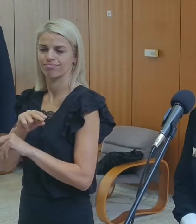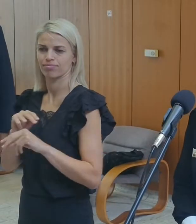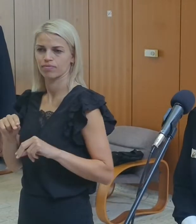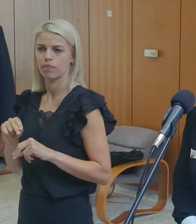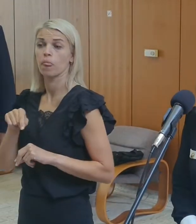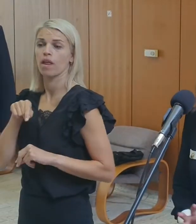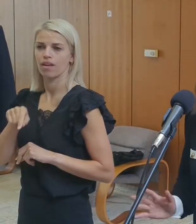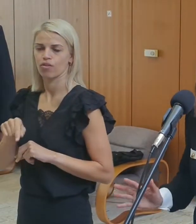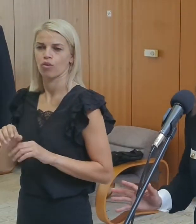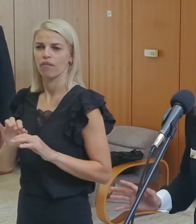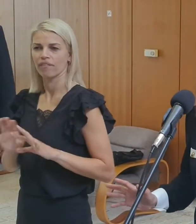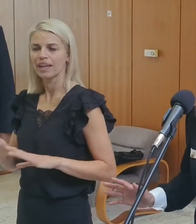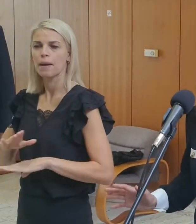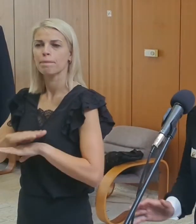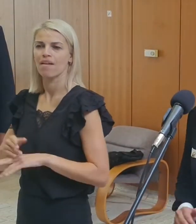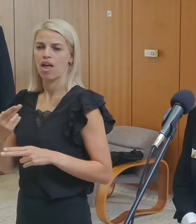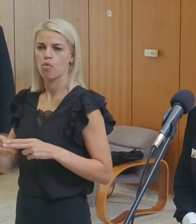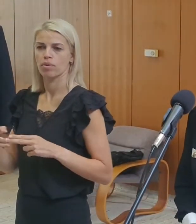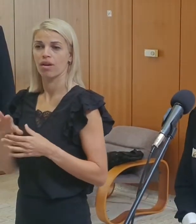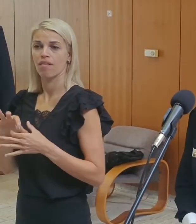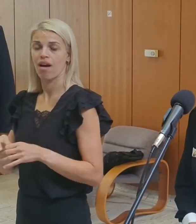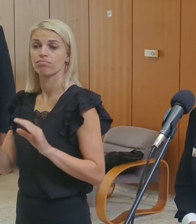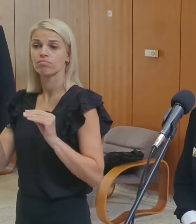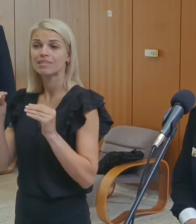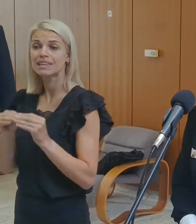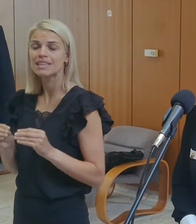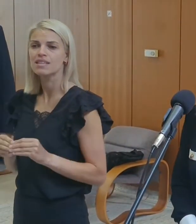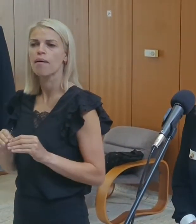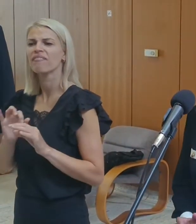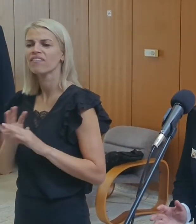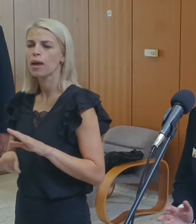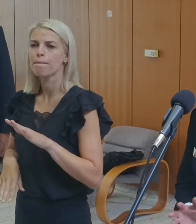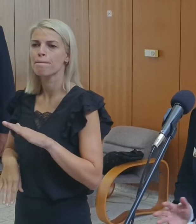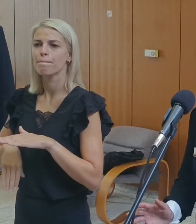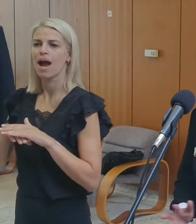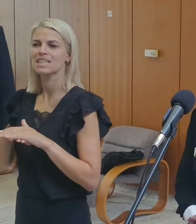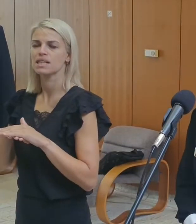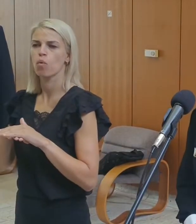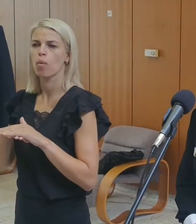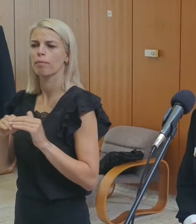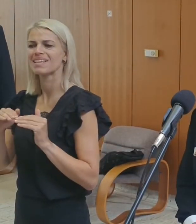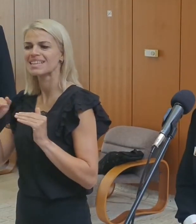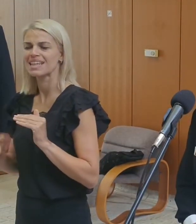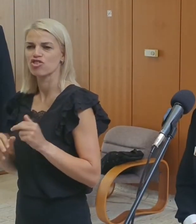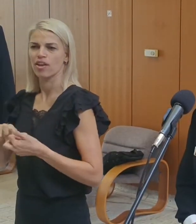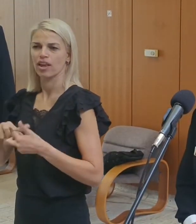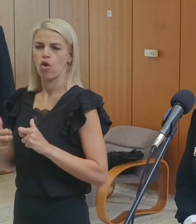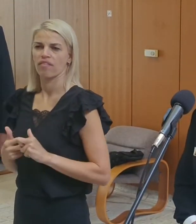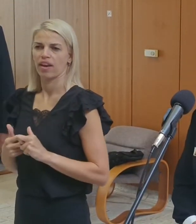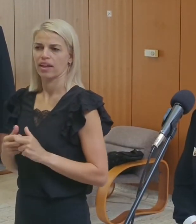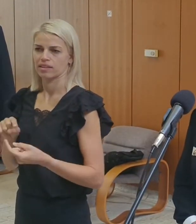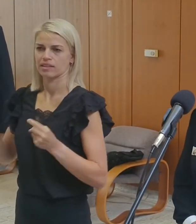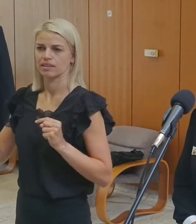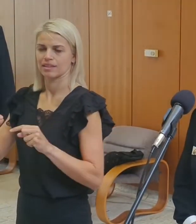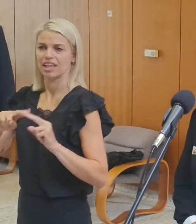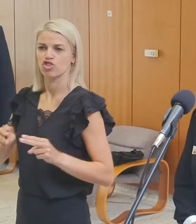správnej úpravy, aby sme mali systém, ktorý nám v maximálnej možnej miere znižuje priestor na takýto konflikt medzi inštitúciami. Pani